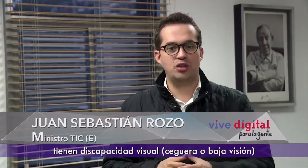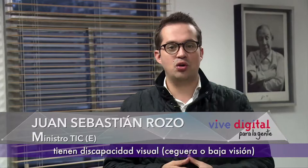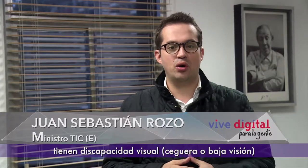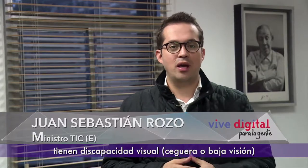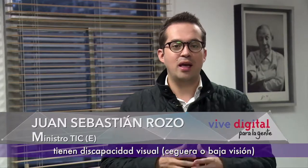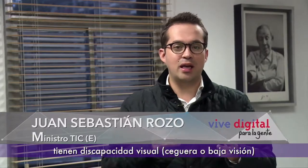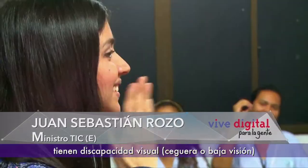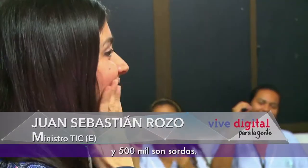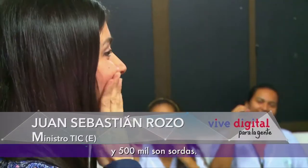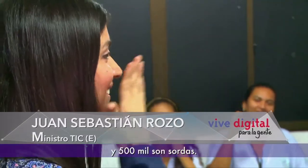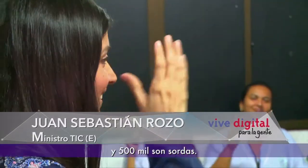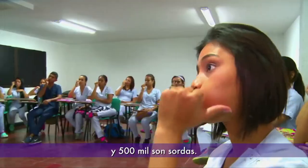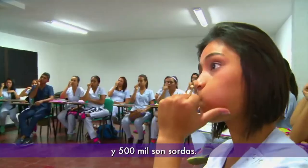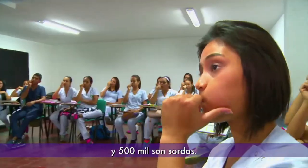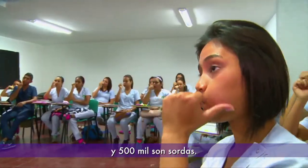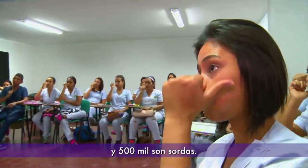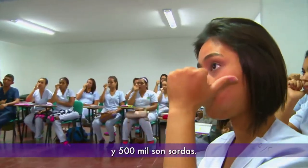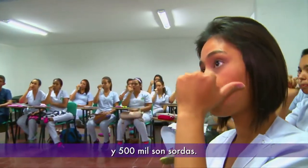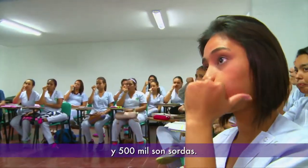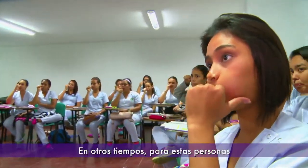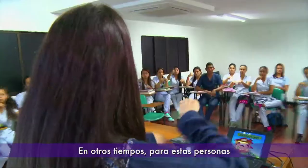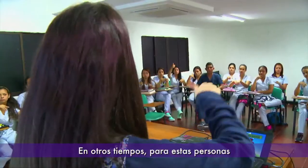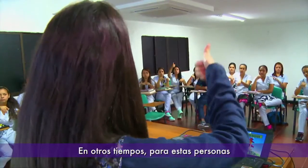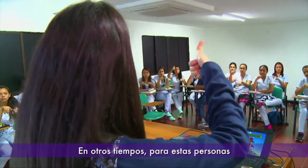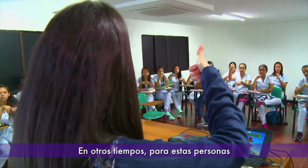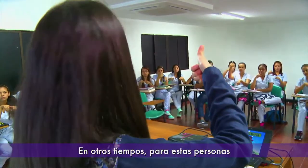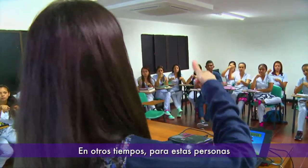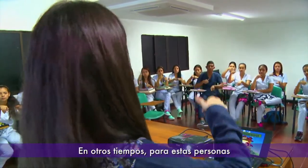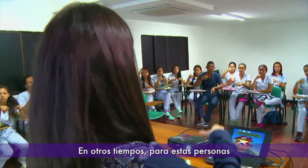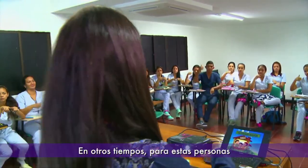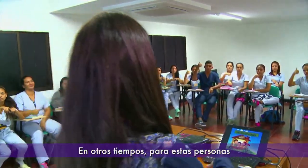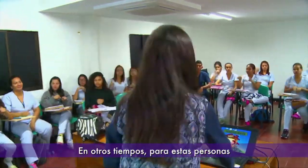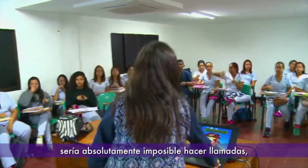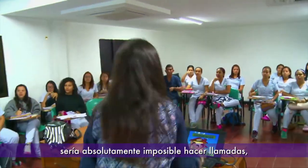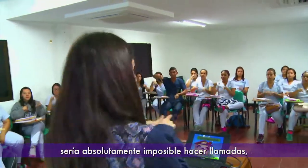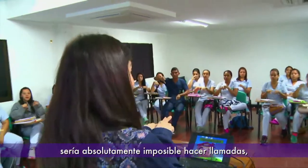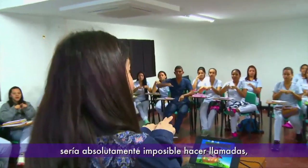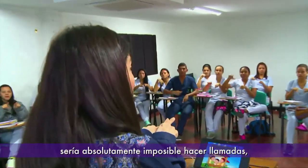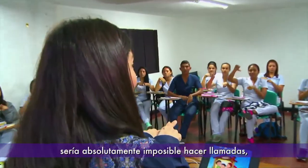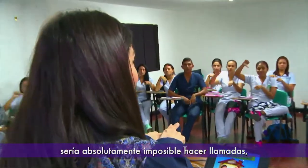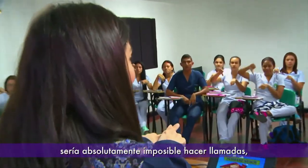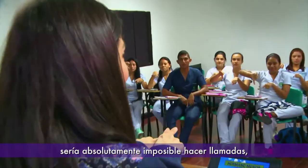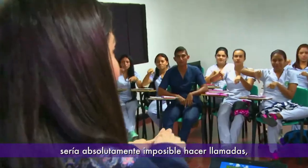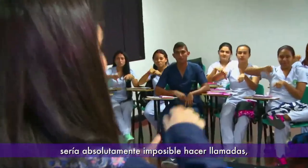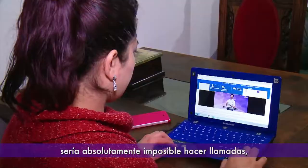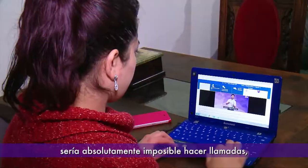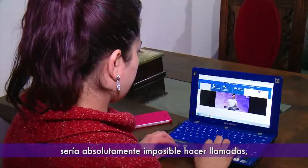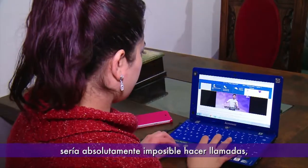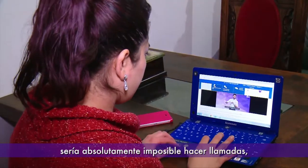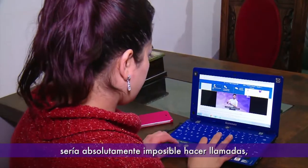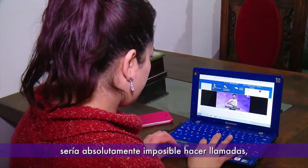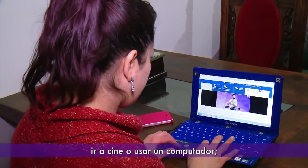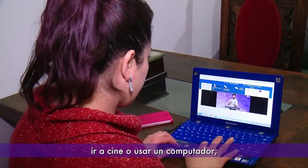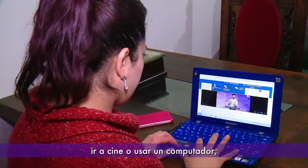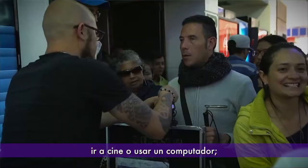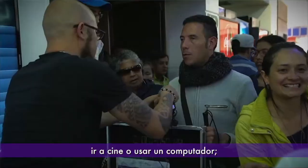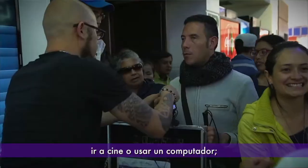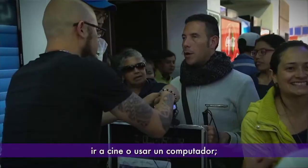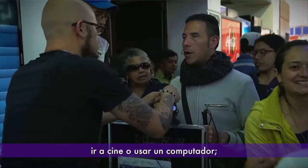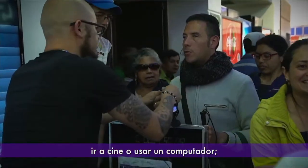visión, y 500.000 son sordas. En otros tiempos, para estas personas sería absolutamente imposible hacer llamadas, ir a cine o